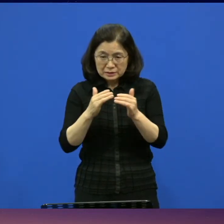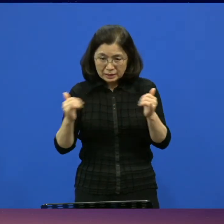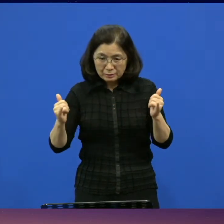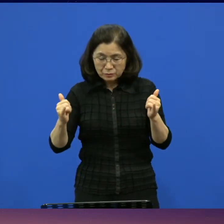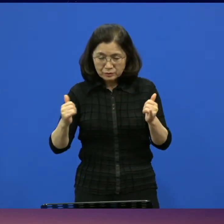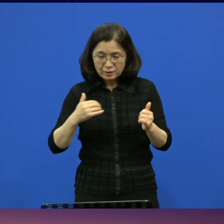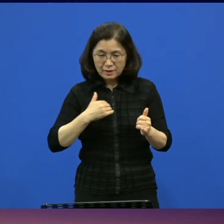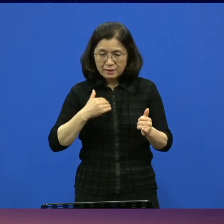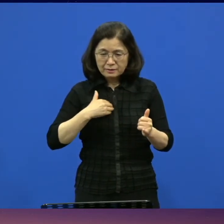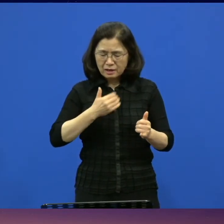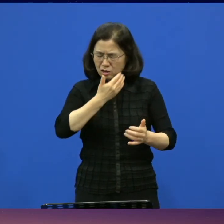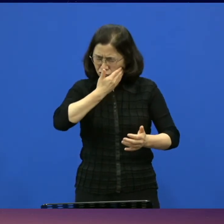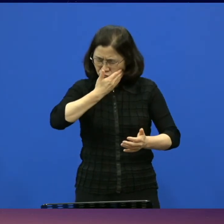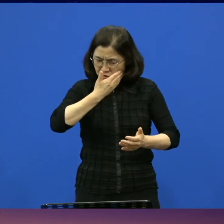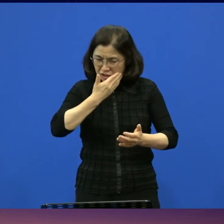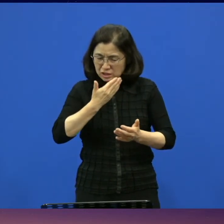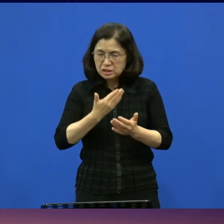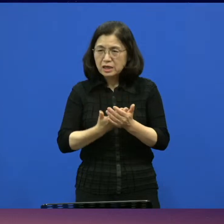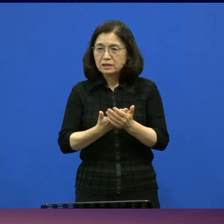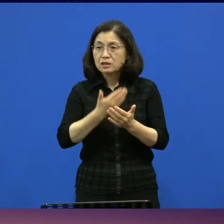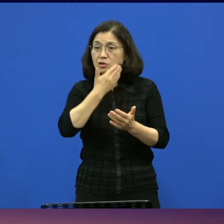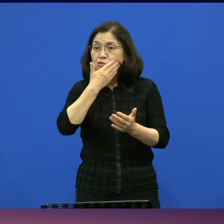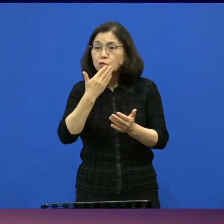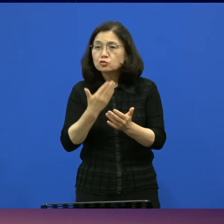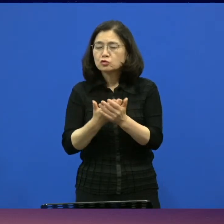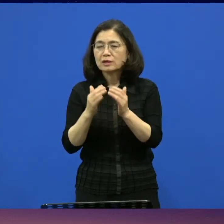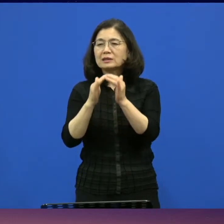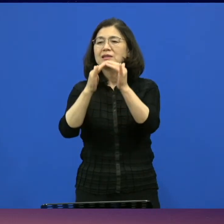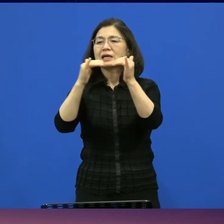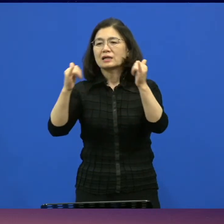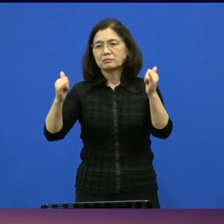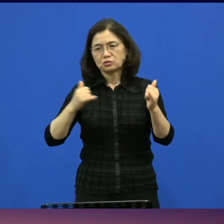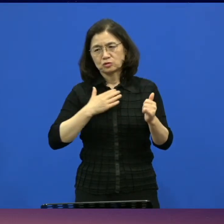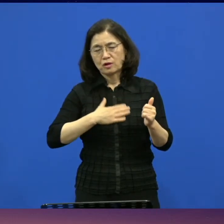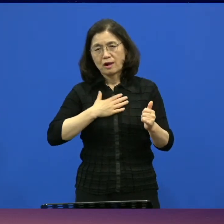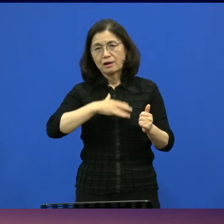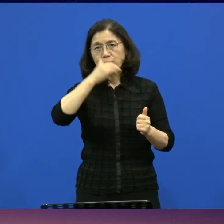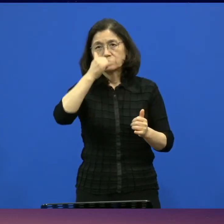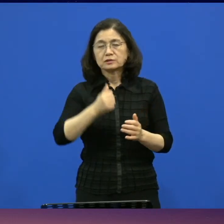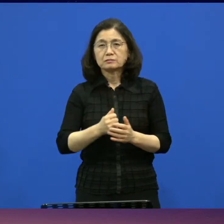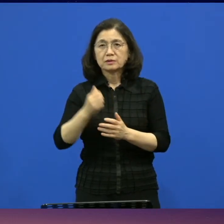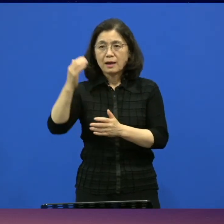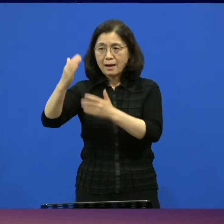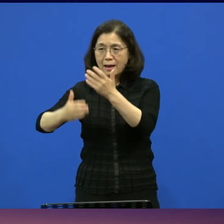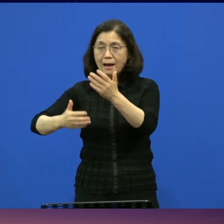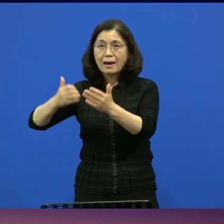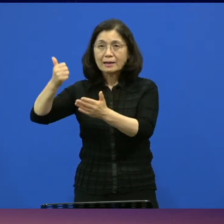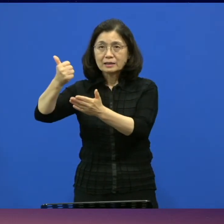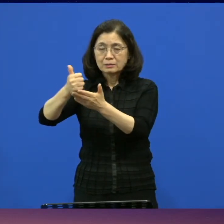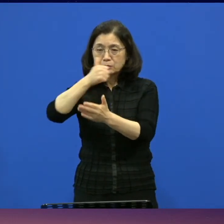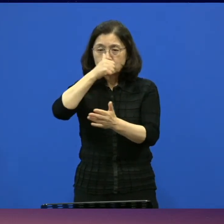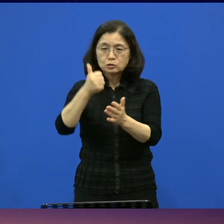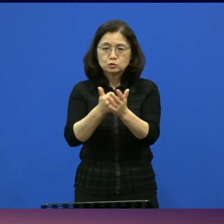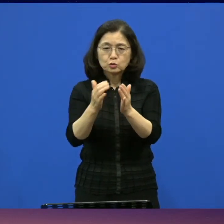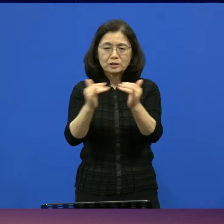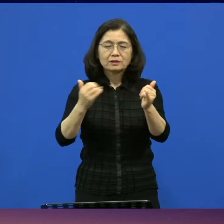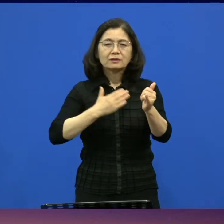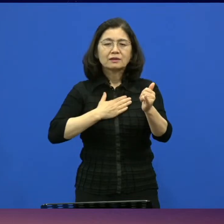그 하나님이신 분이 독생자를 나를 위하여, 죄인인 나를